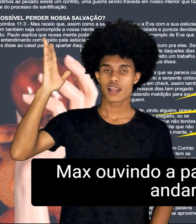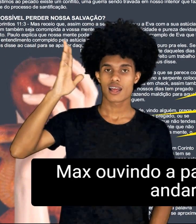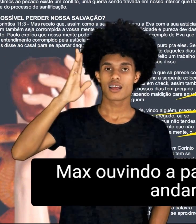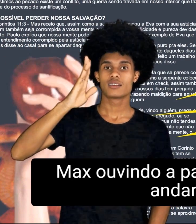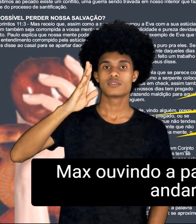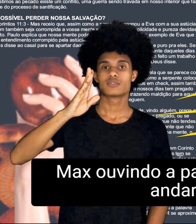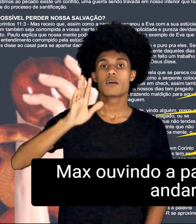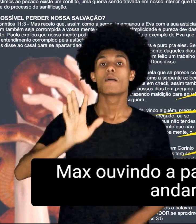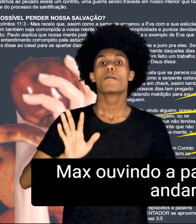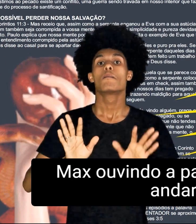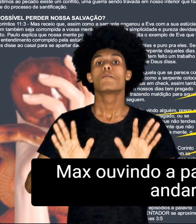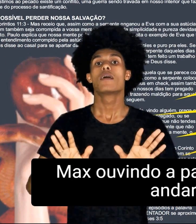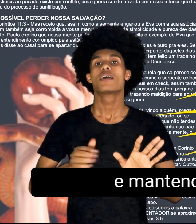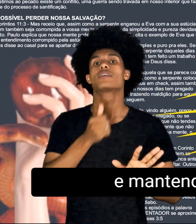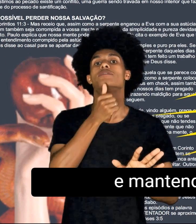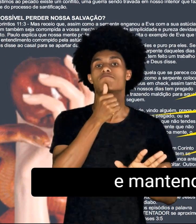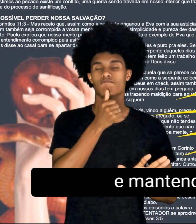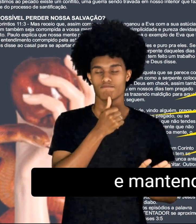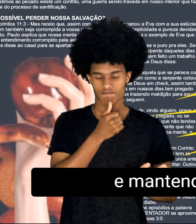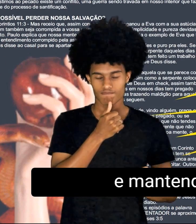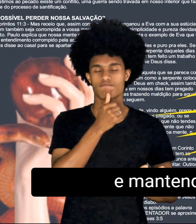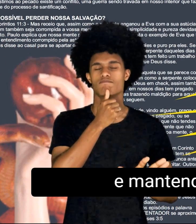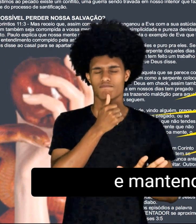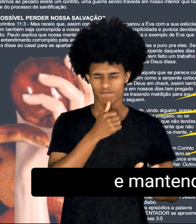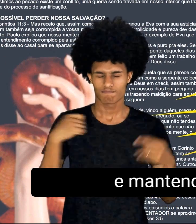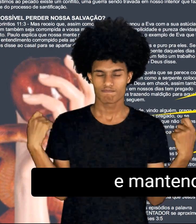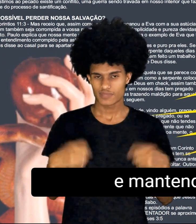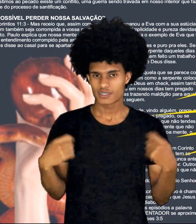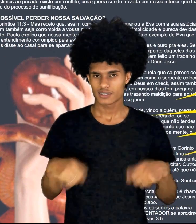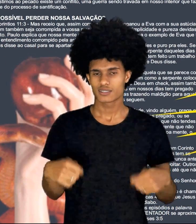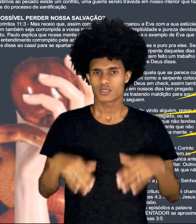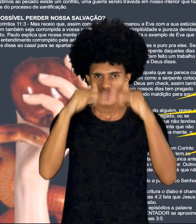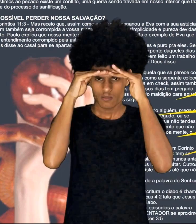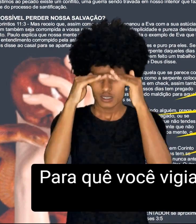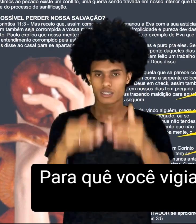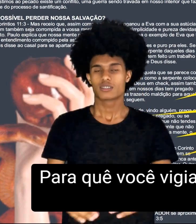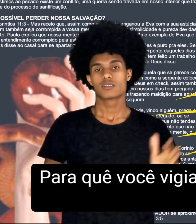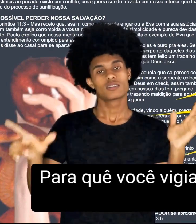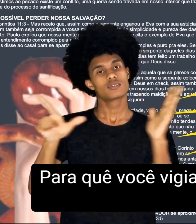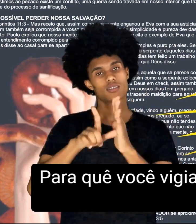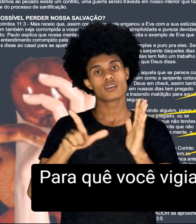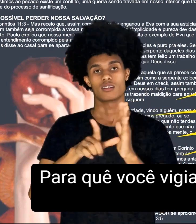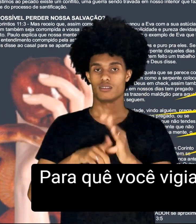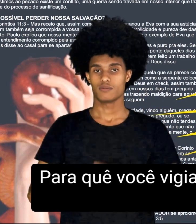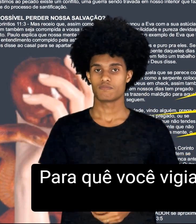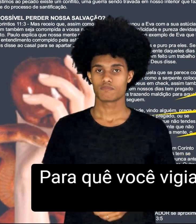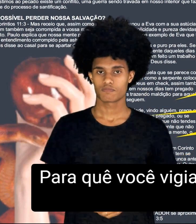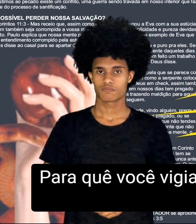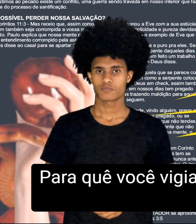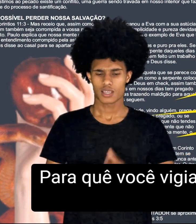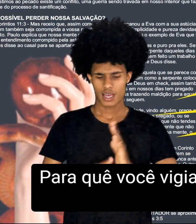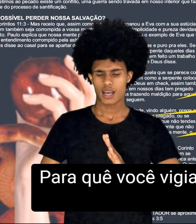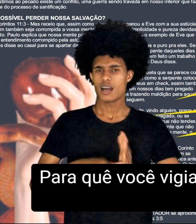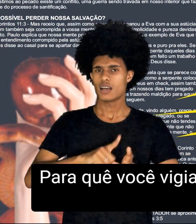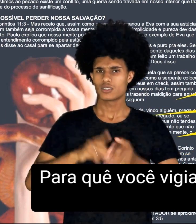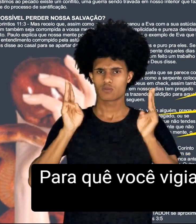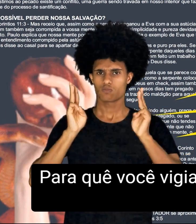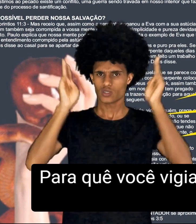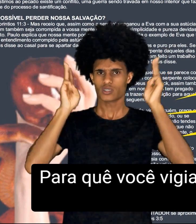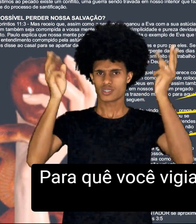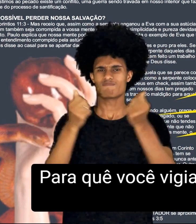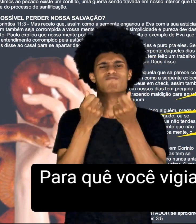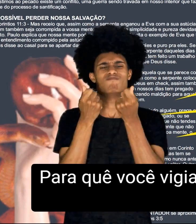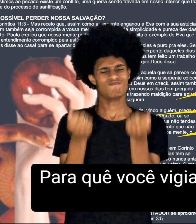palavra de Deus, decidido andar em obediência e me mantendo longe do pecado. Amém? Para que você vigia afinal, irmão? Para você saber